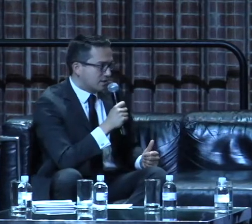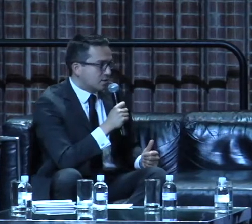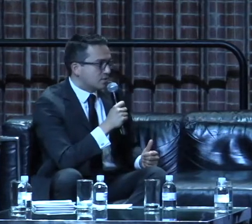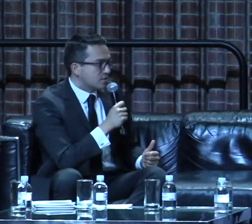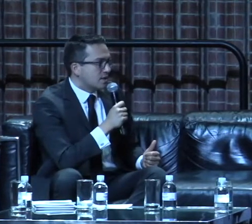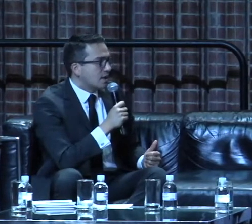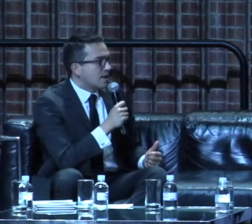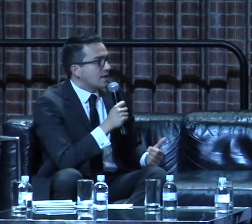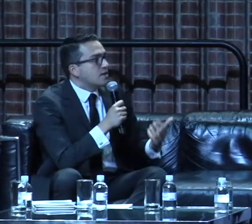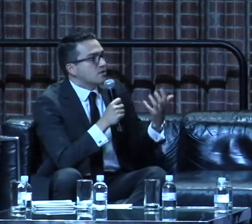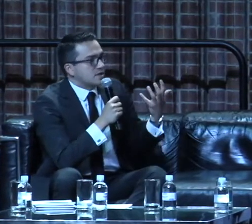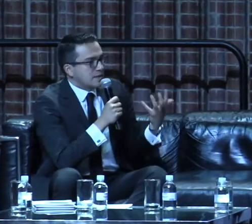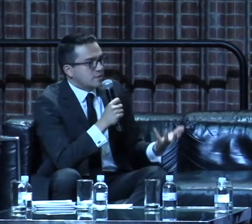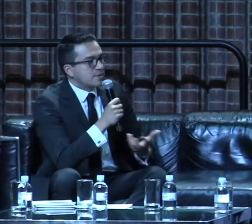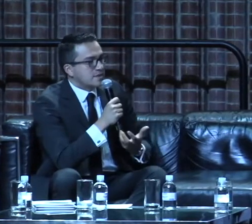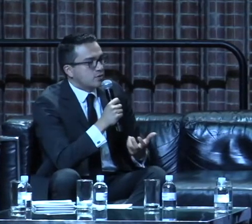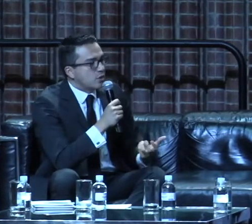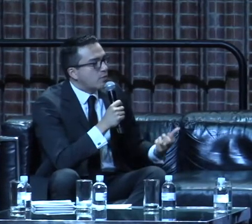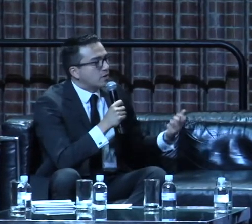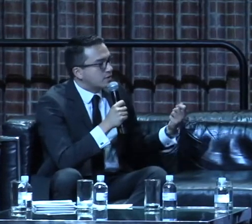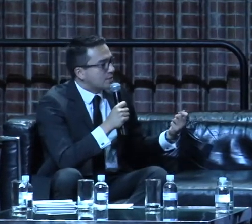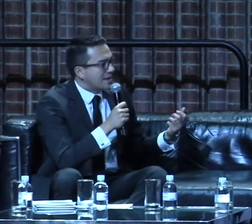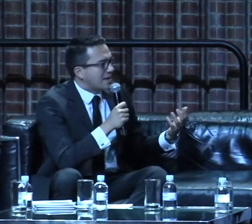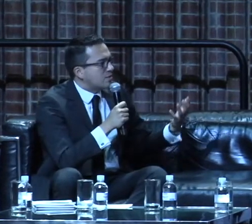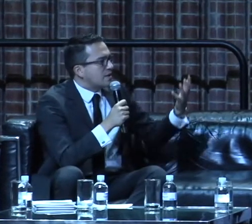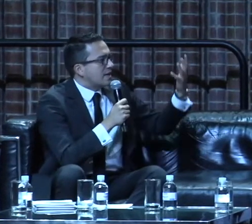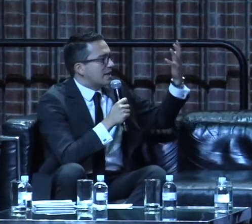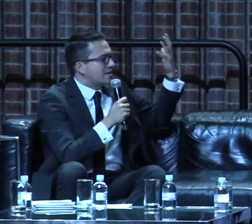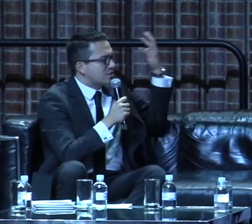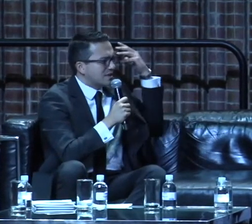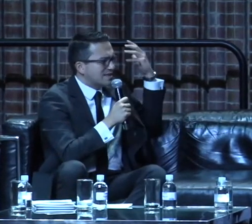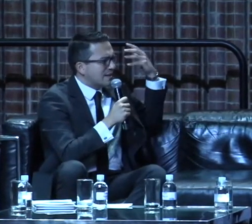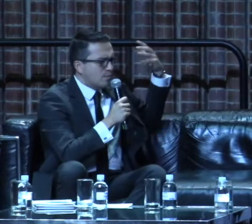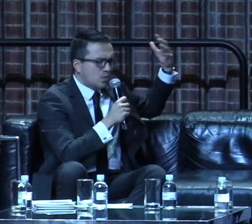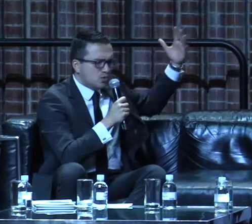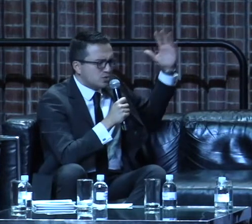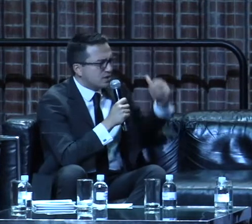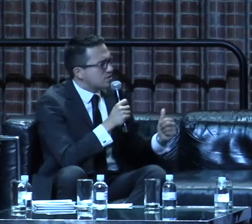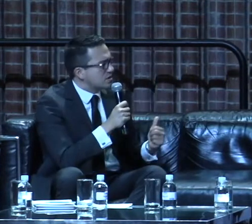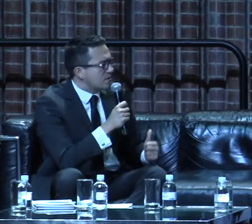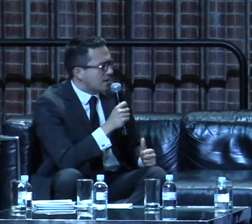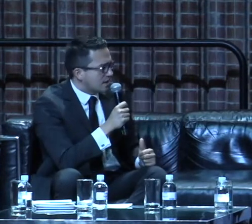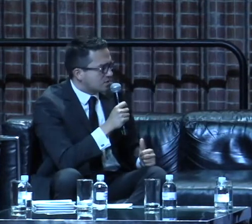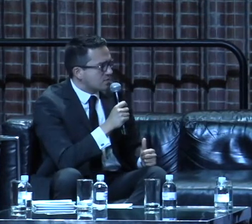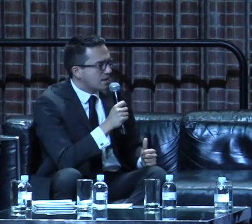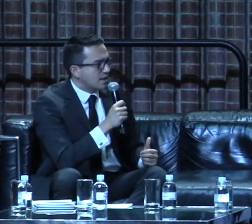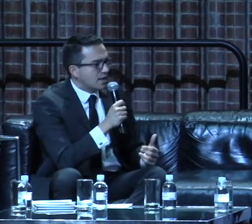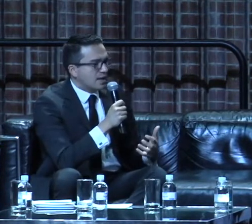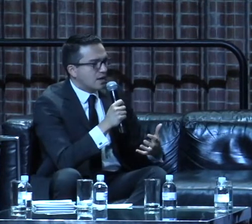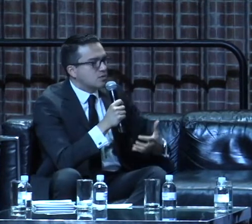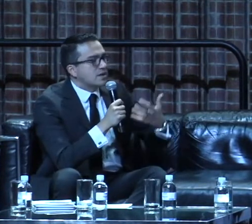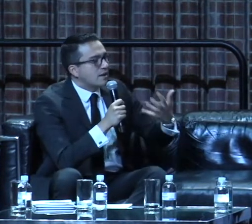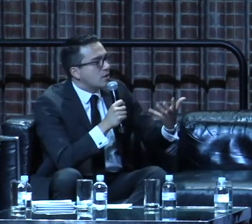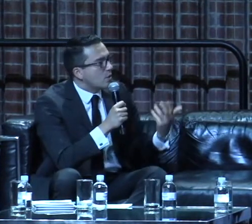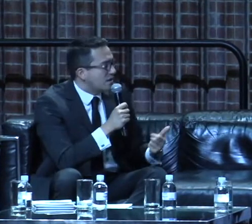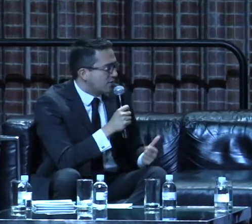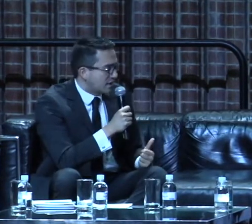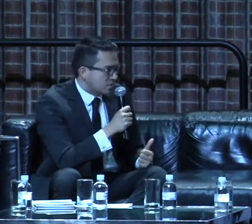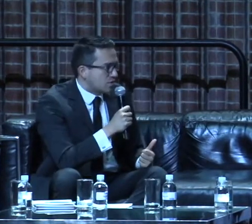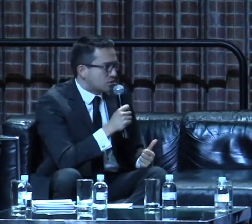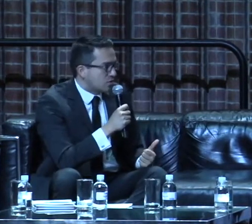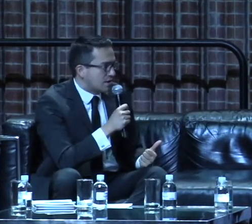agentes educativos. Y nos estamos pensando cómo retomar algo que el INSOR hacía muchos años había hecho, que era un trabajo